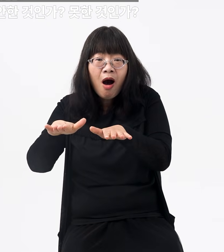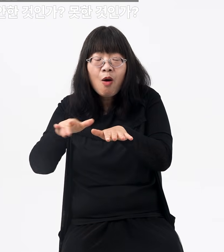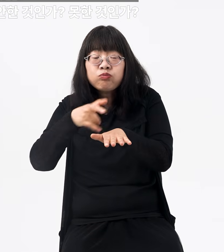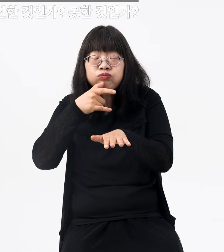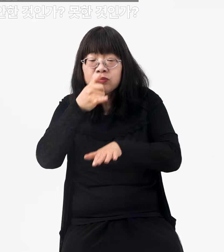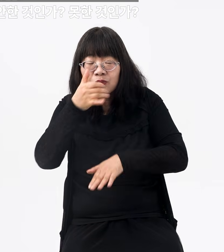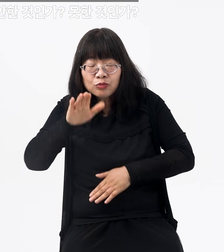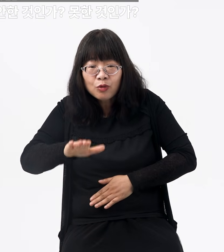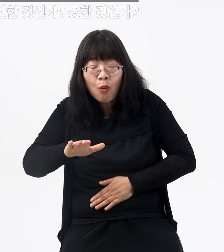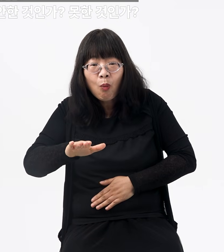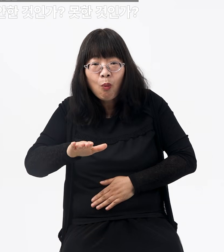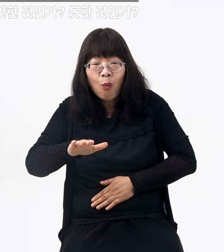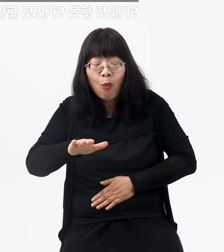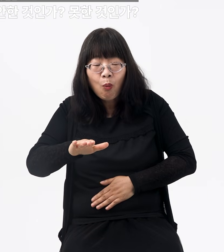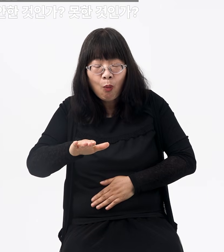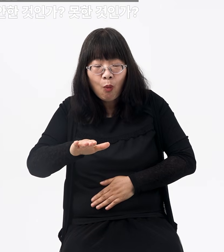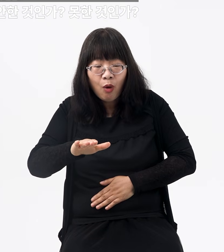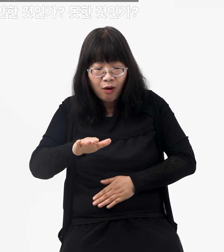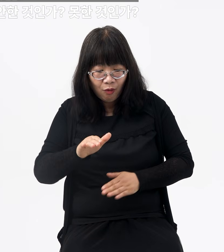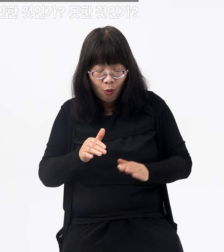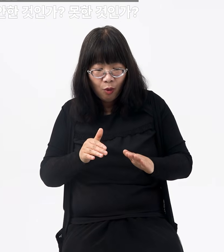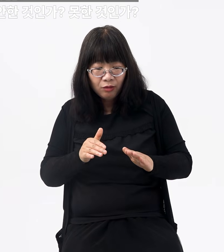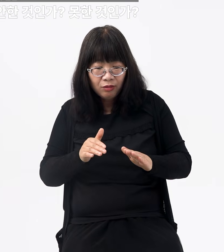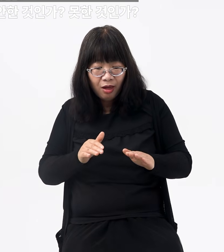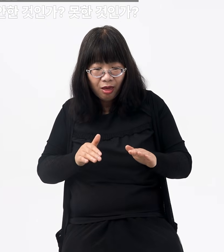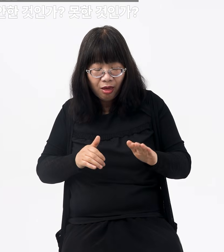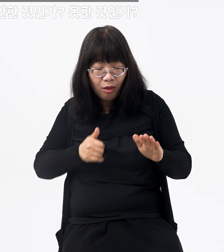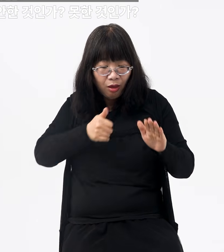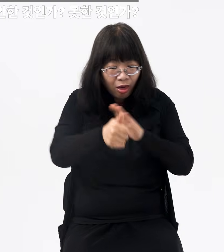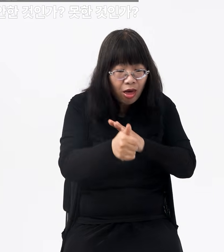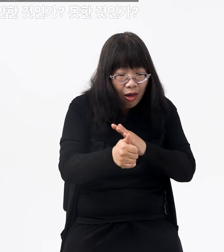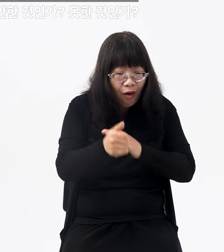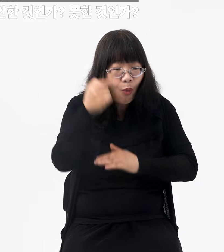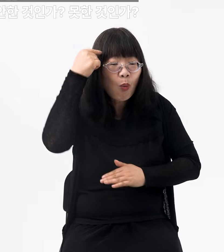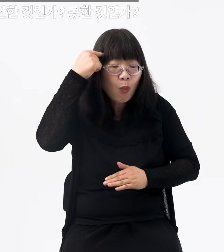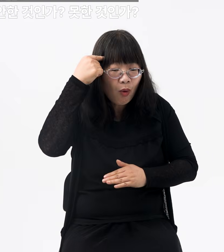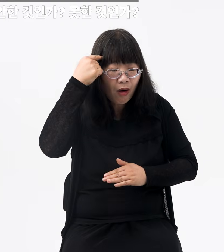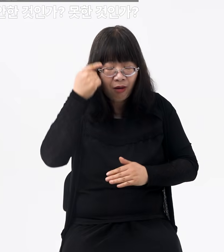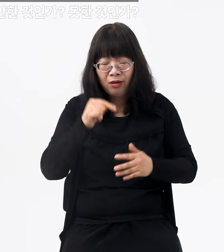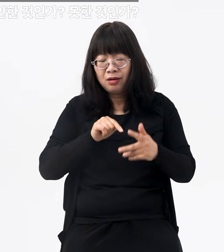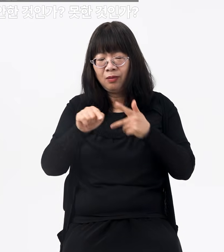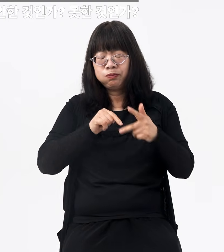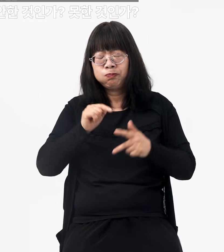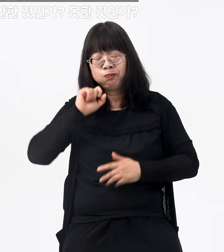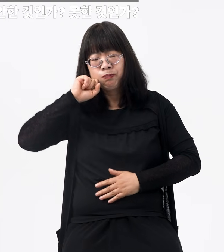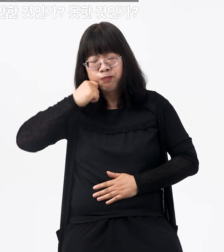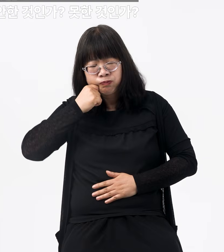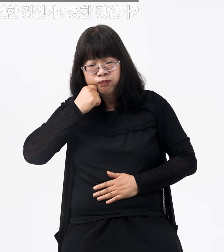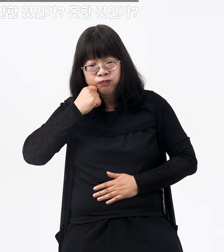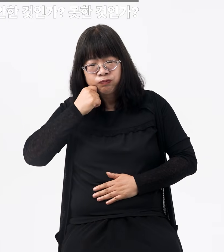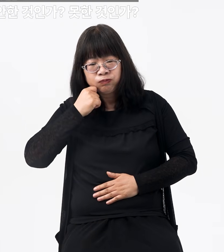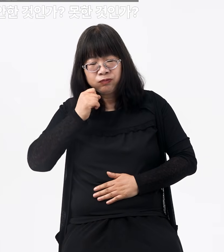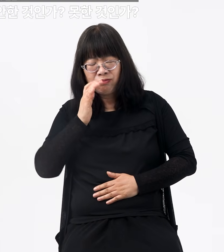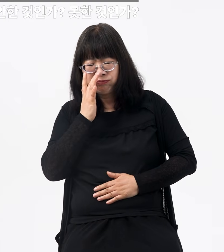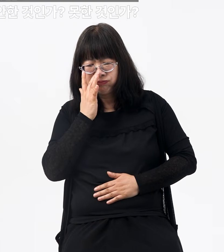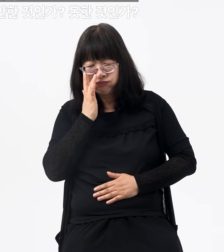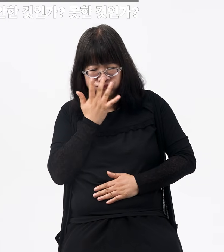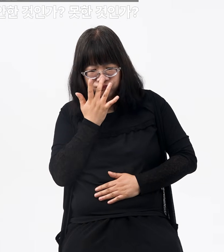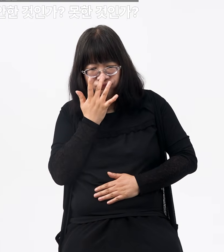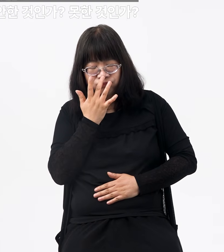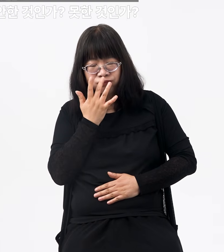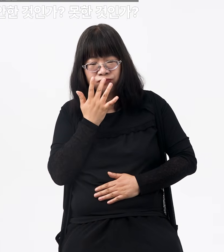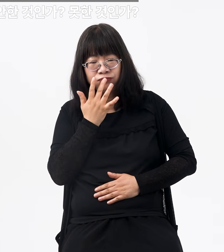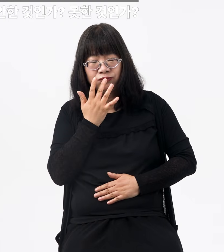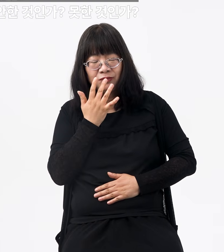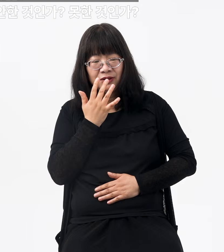물이 있는데 거기에 어쩌자고 들어가라는 거야? 이해가 안 되죠. 설득도 안 되죠.